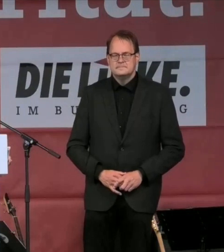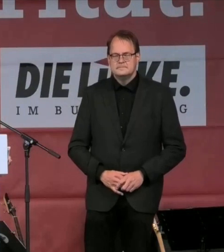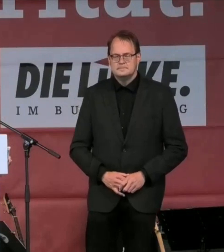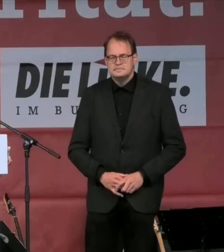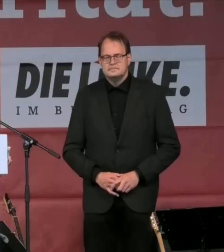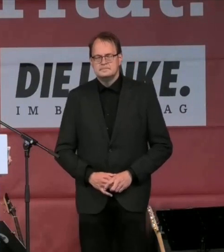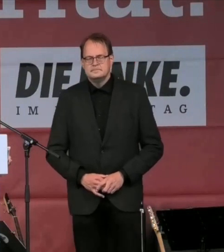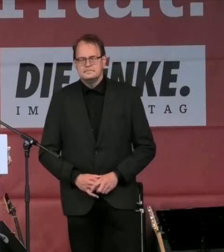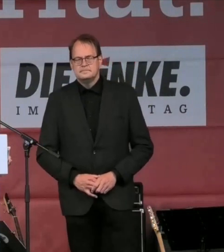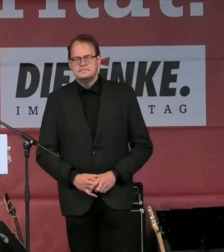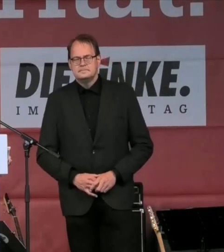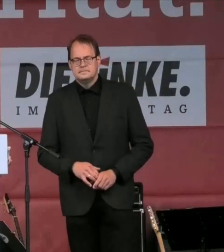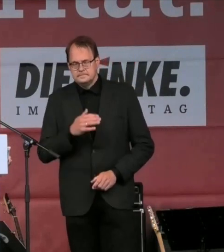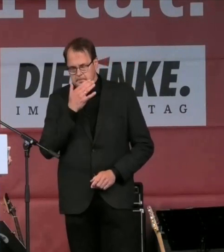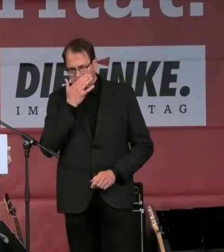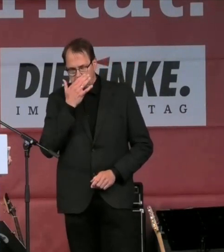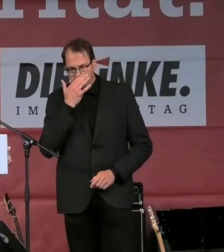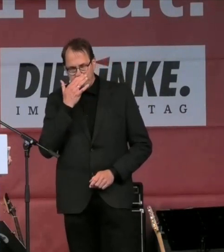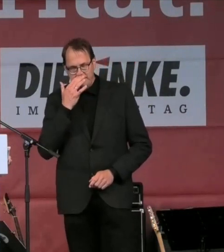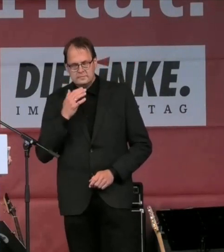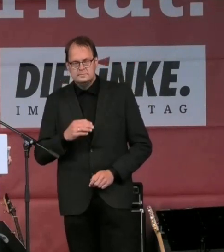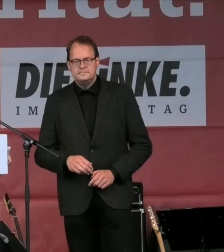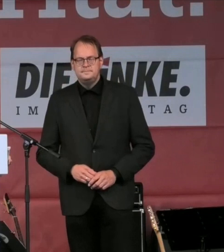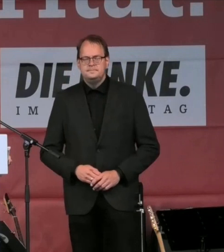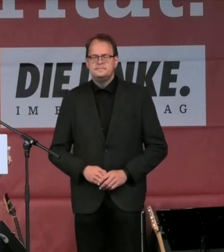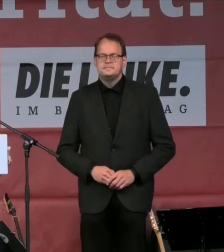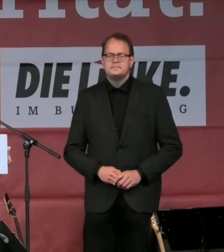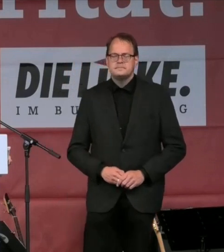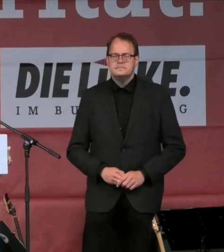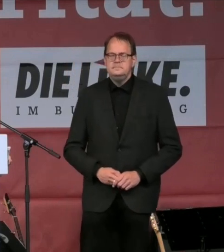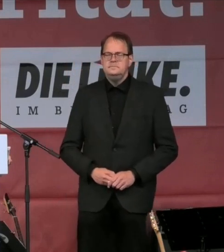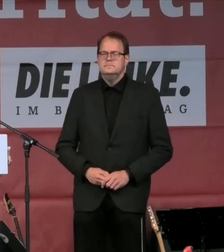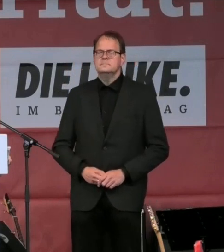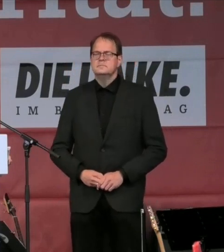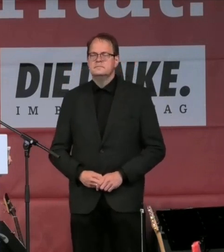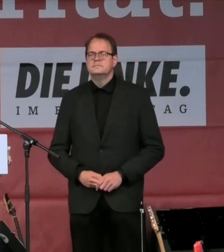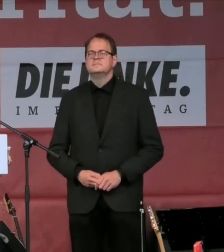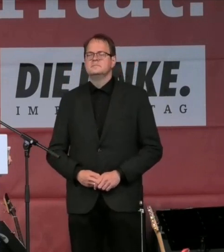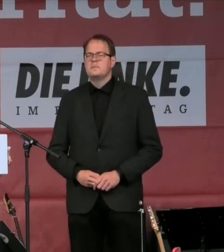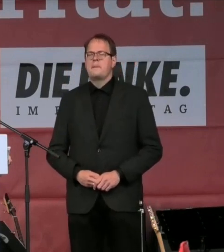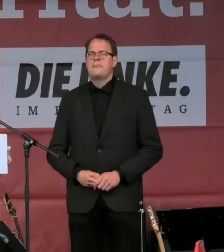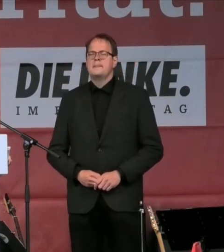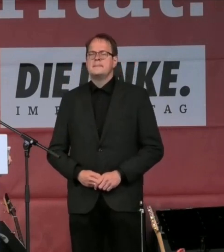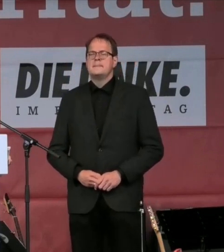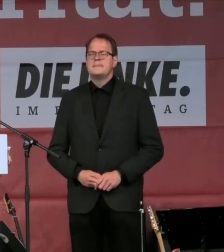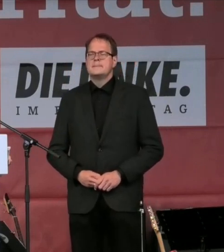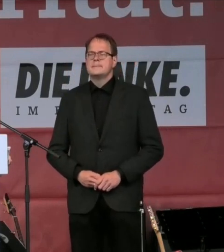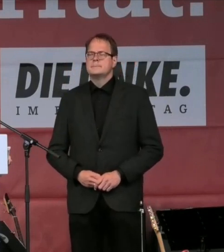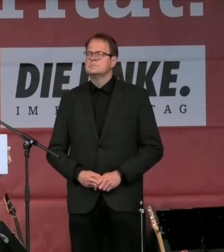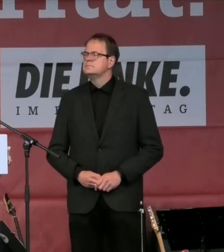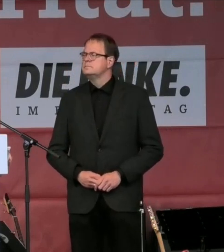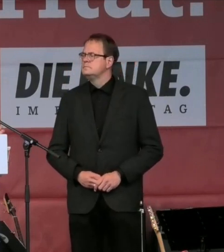auf einem irren vaart beim wenn ich mir so angucke wo die grüne sich hin entwickelt halten eine partei die immerhin mal aus der